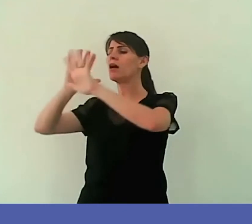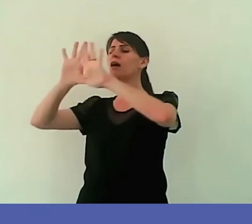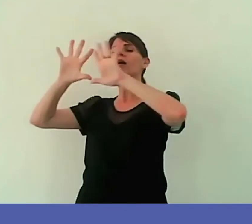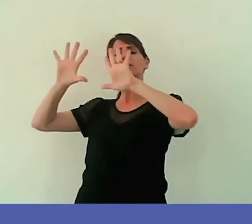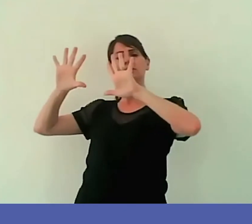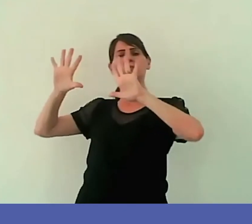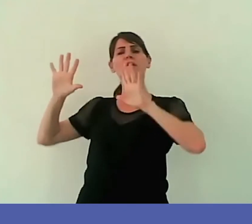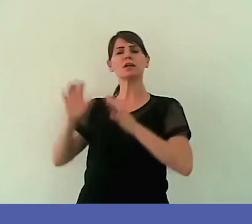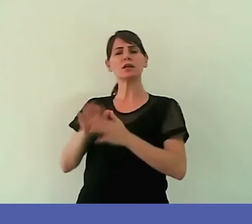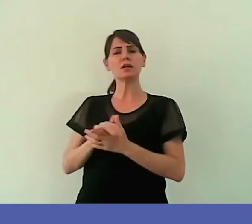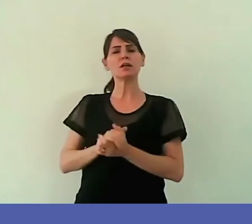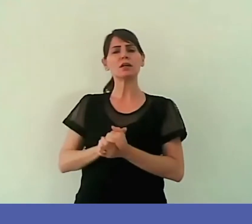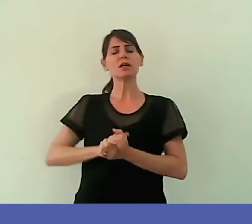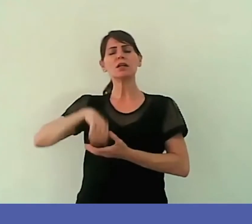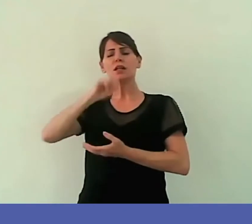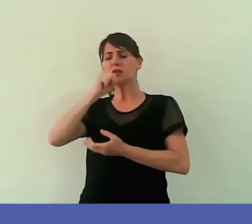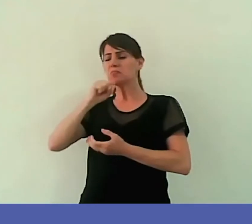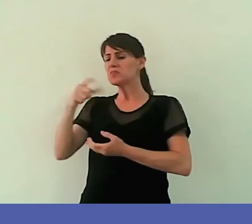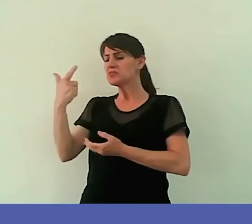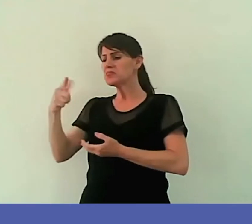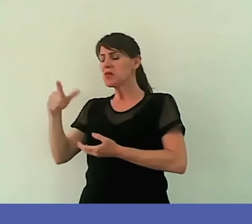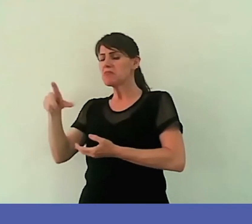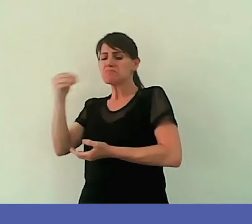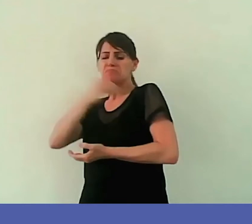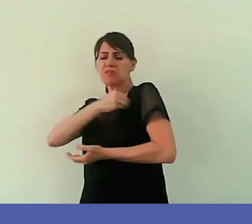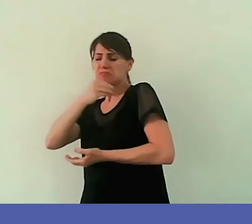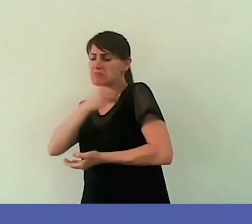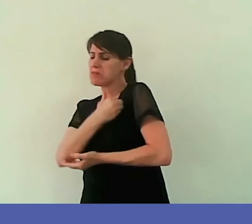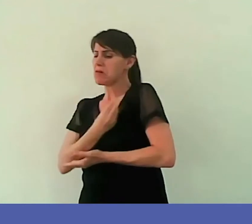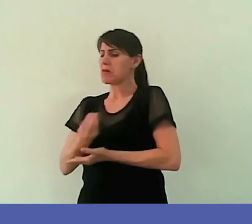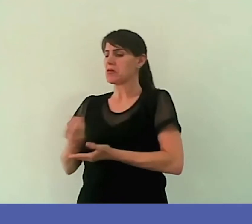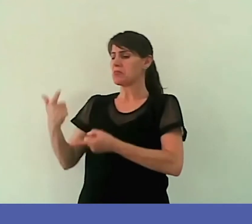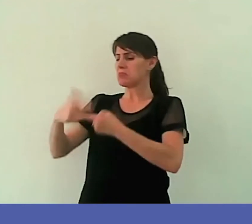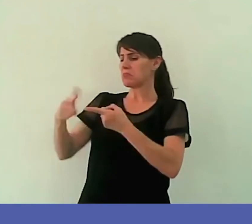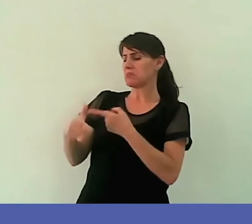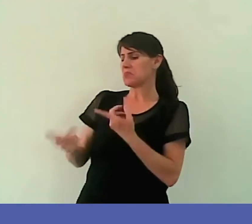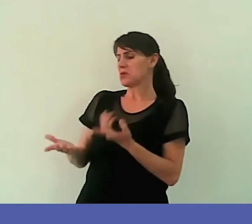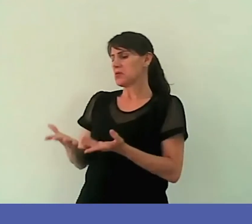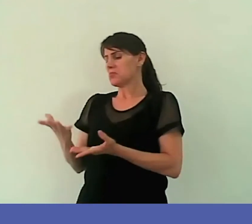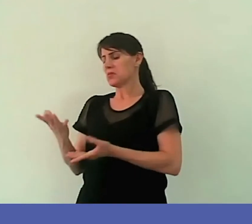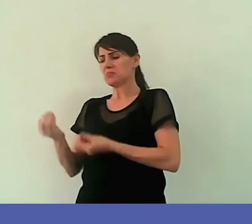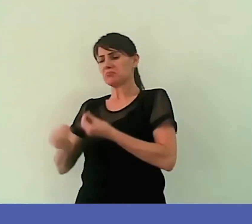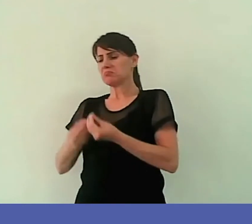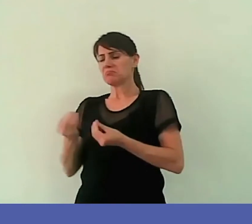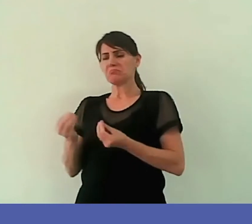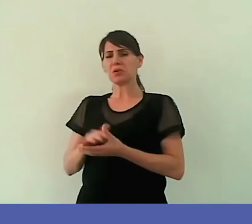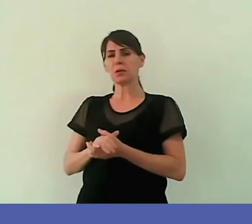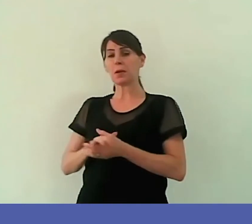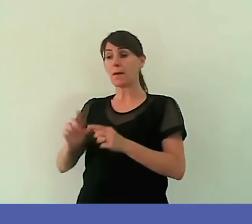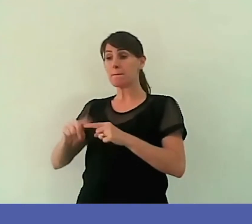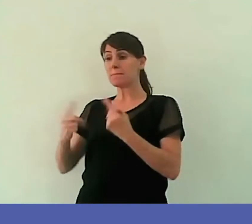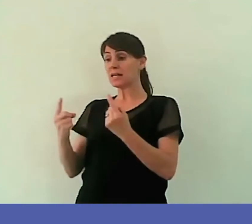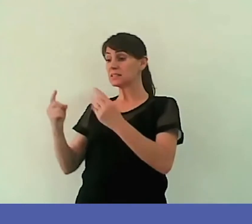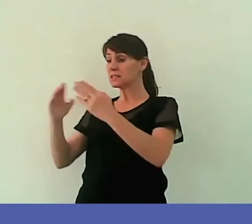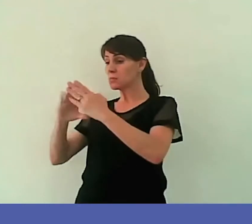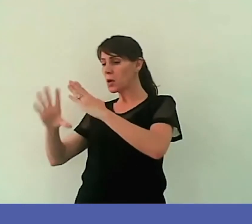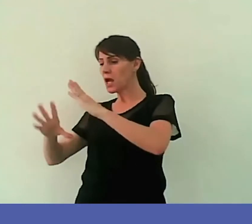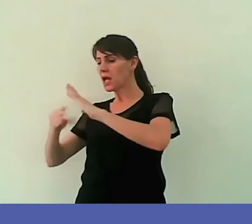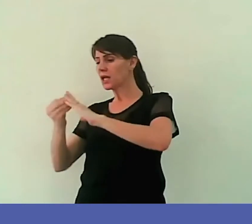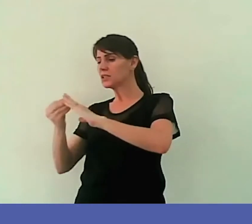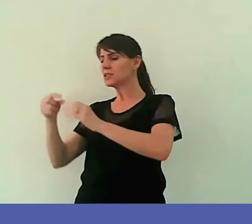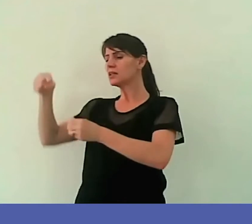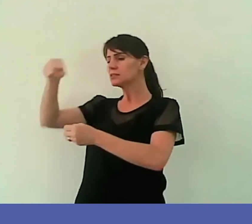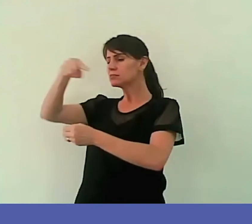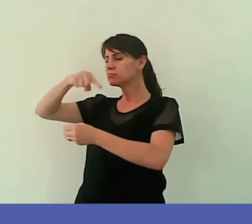sem mácula e nem ruga, nem coisa semelhante, mas santa e sem